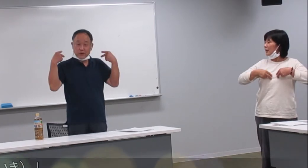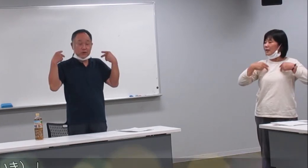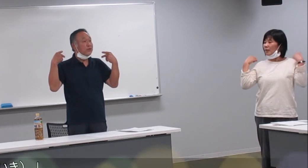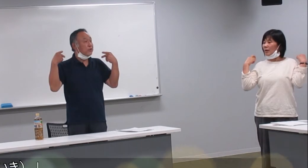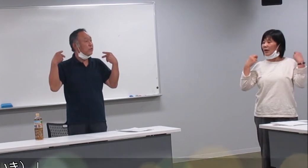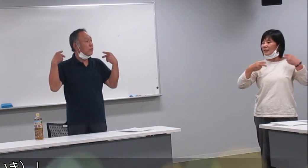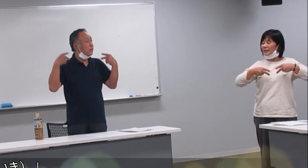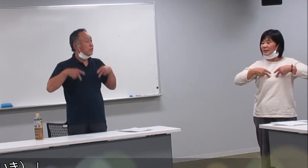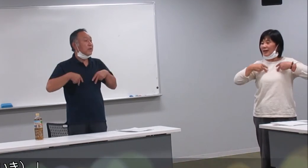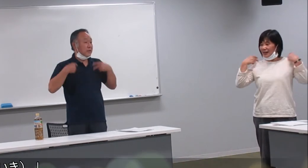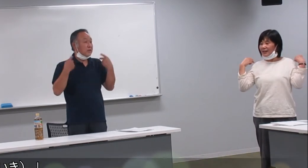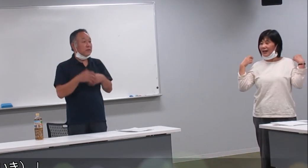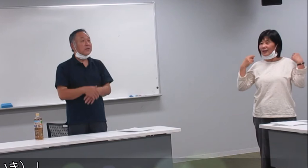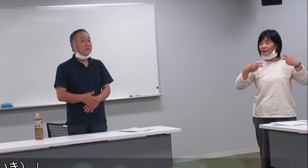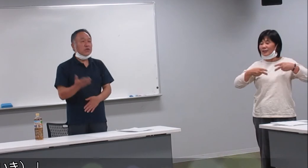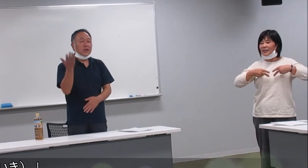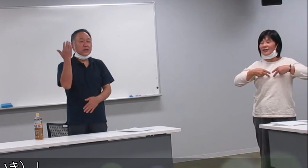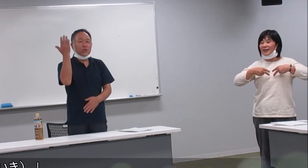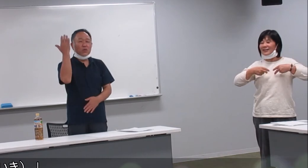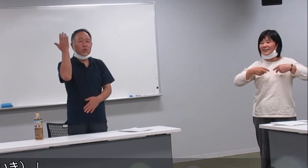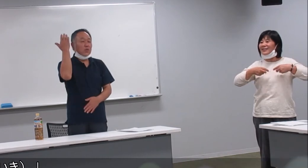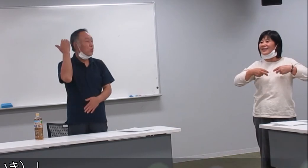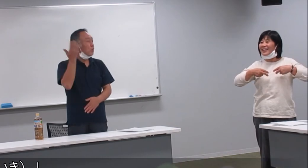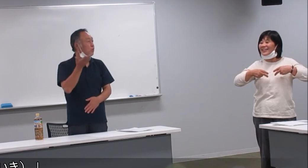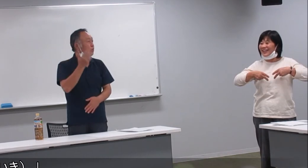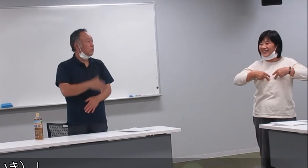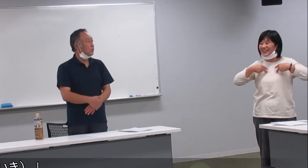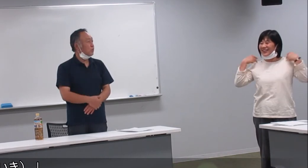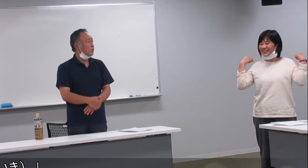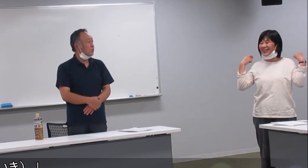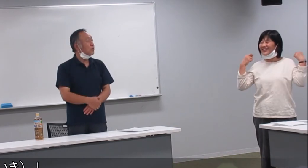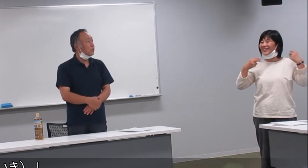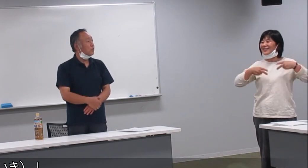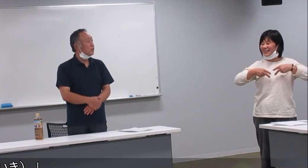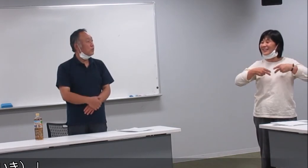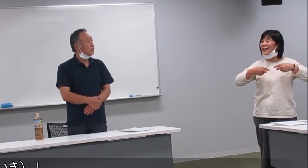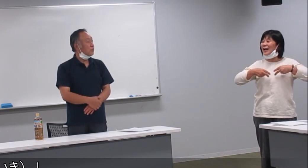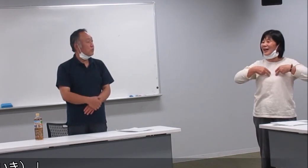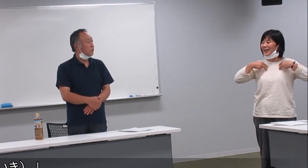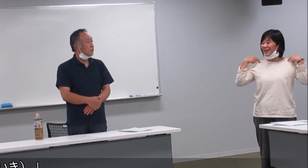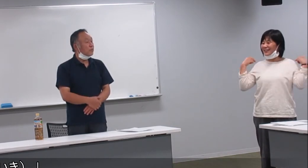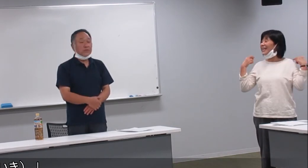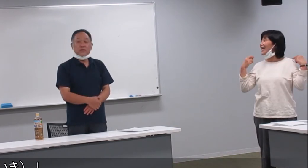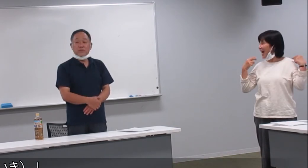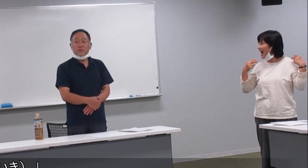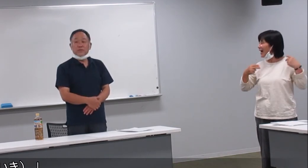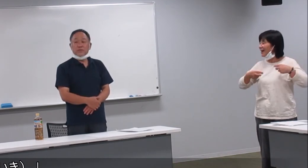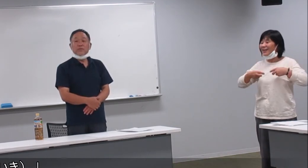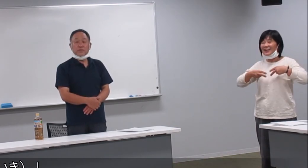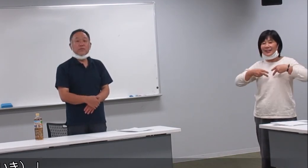最近、 あの水平さんの制服ですね。 ああ、 セーラ ー。